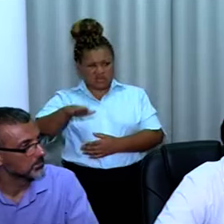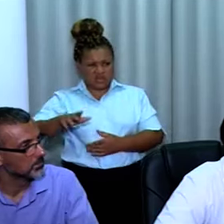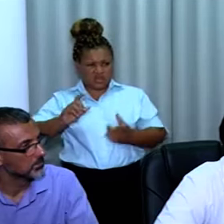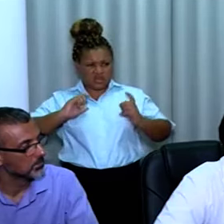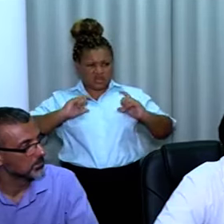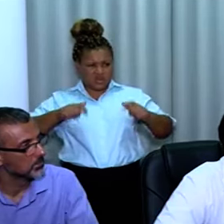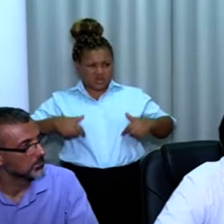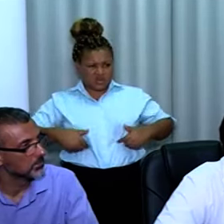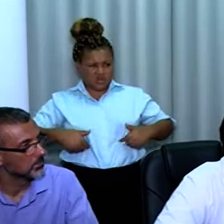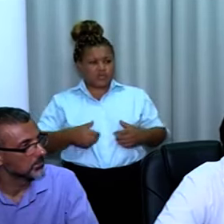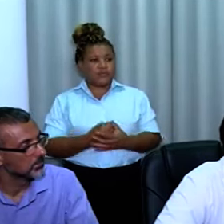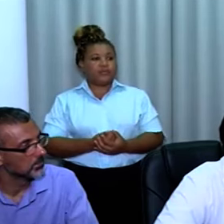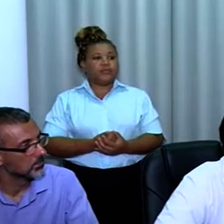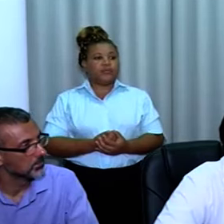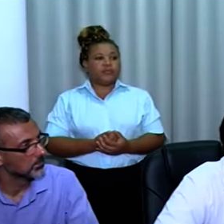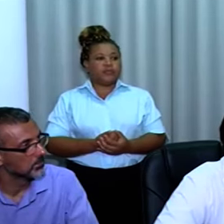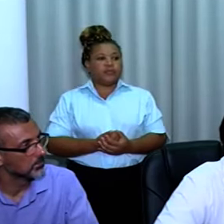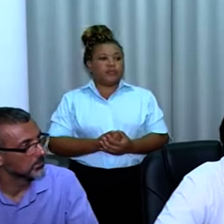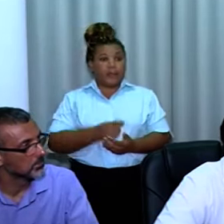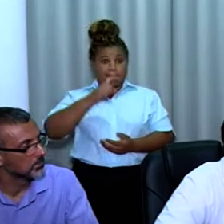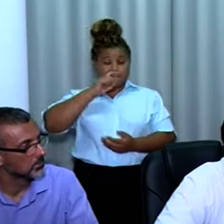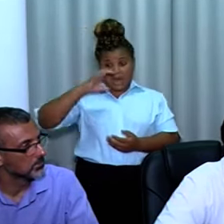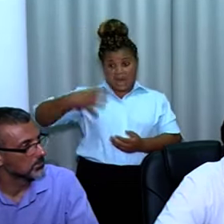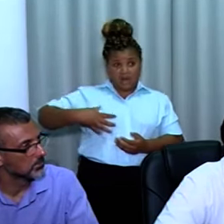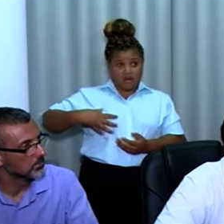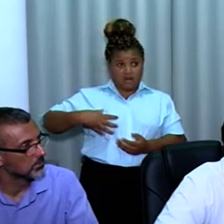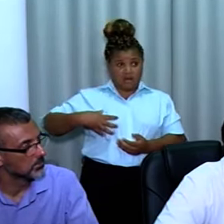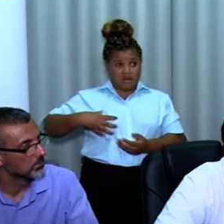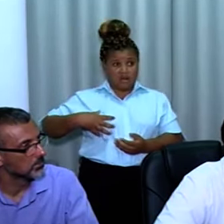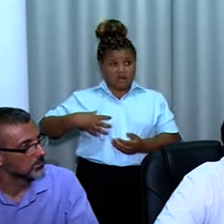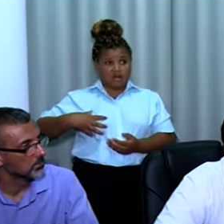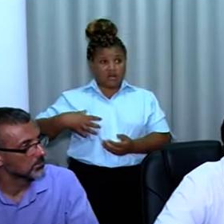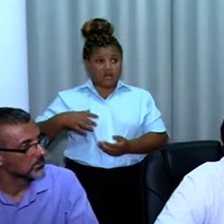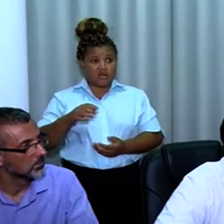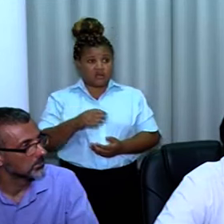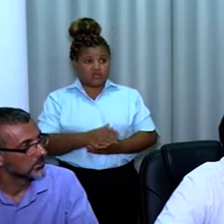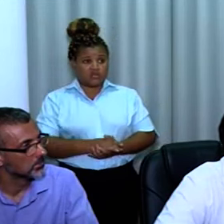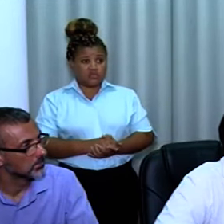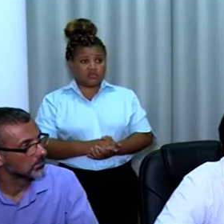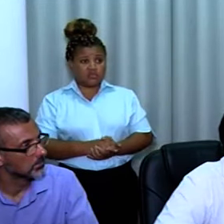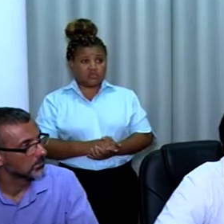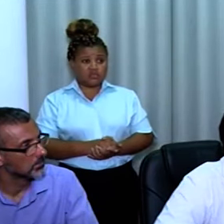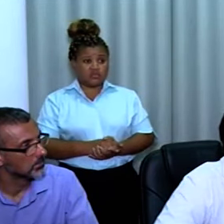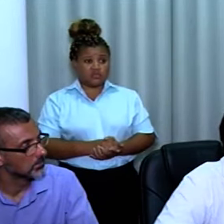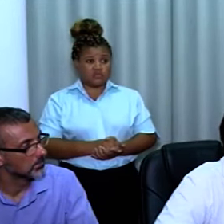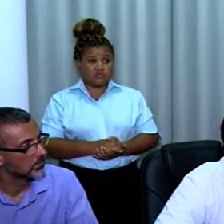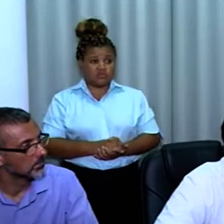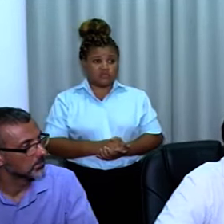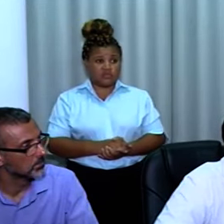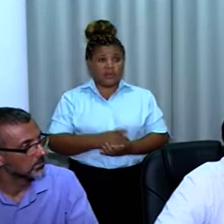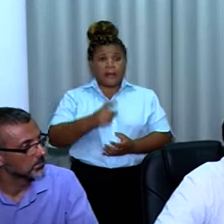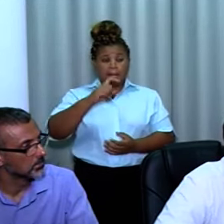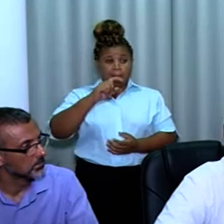n'ont pas pris décision pour faire l'école pour cette situation, jusqu'à ce qu'ils ont assuré qu'ils ont pédé